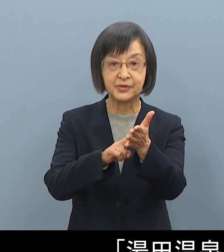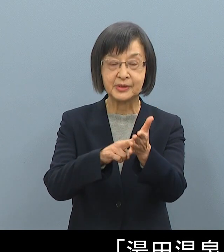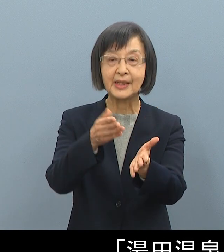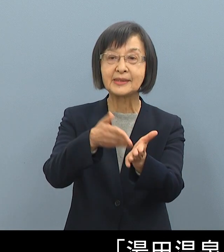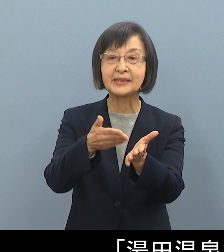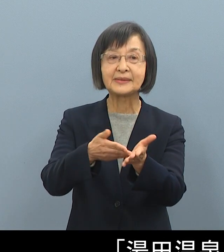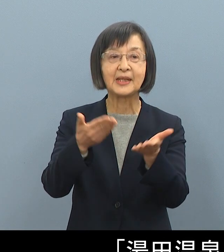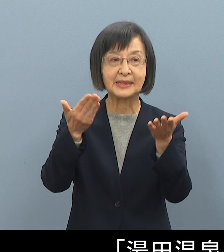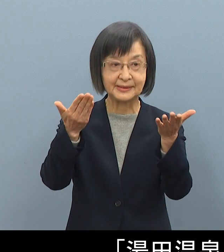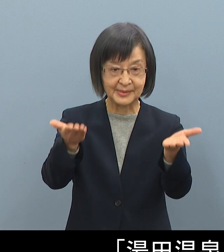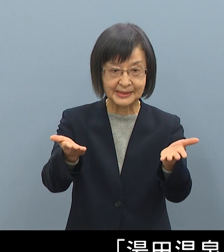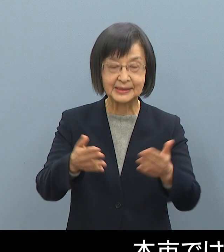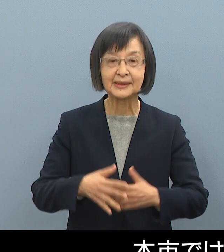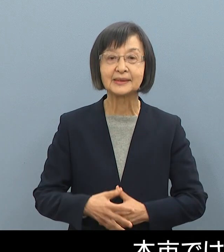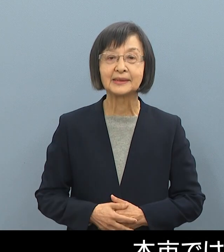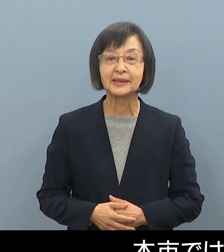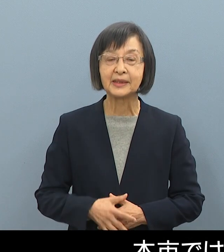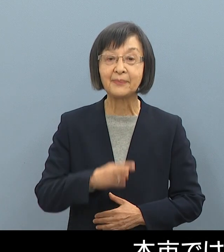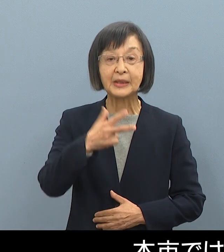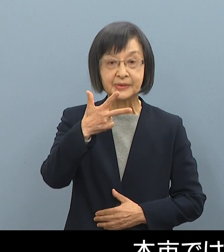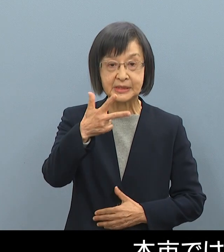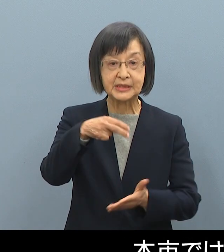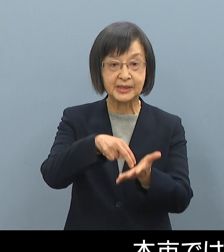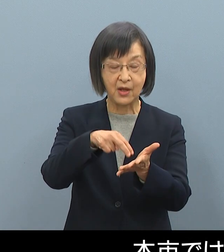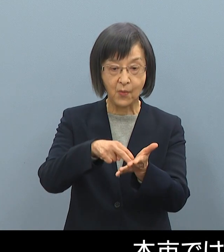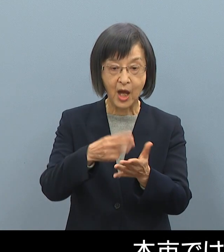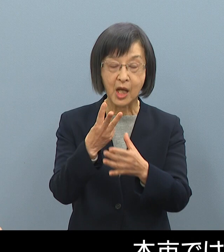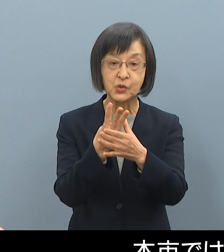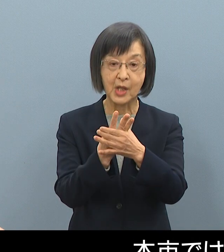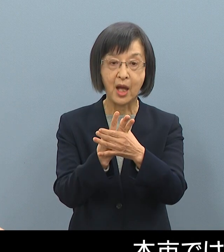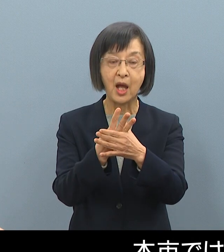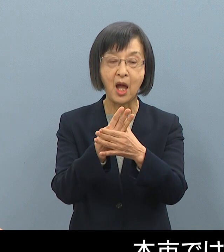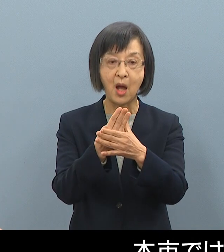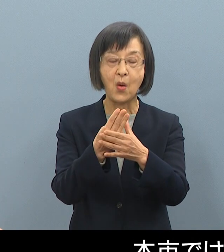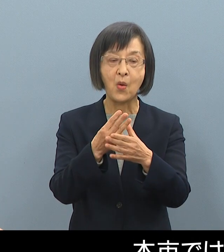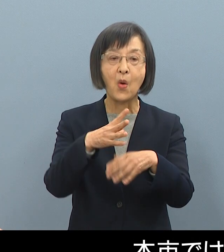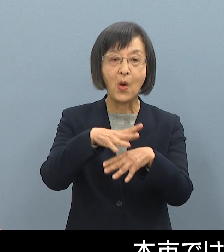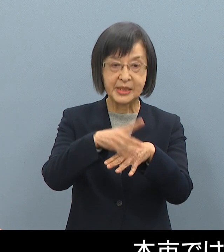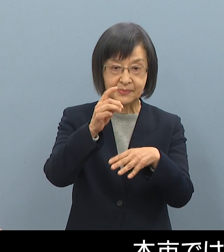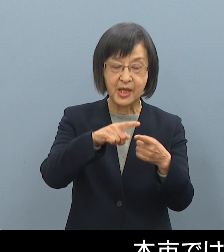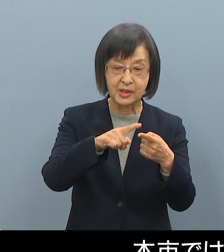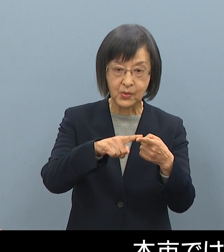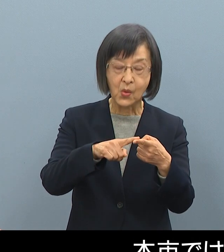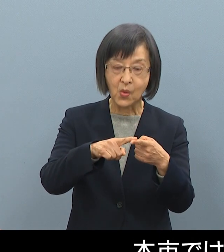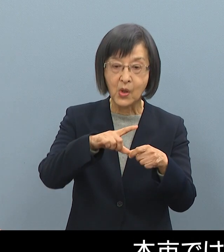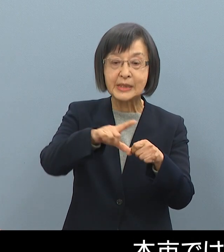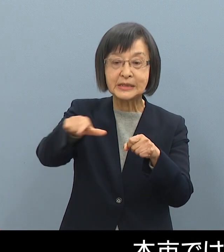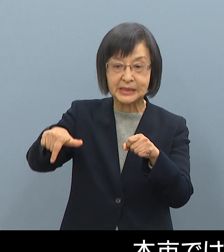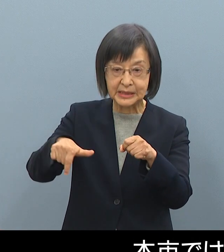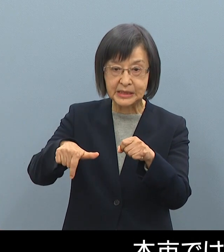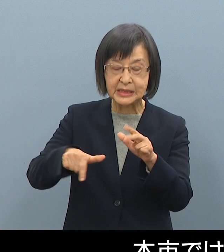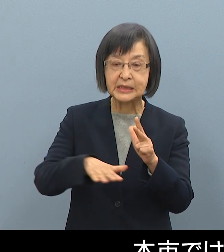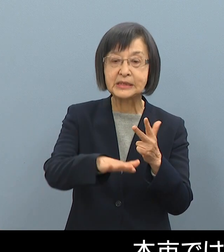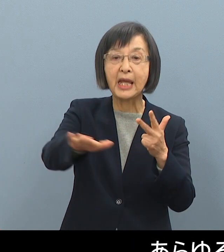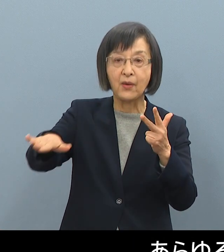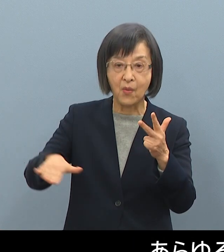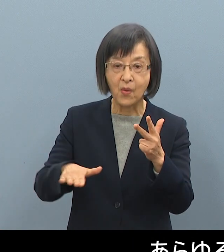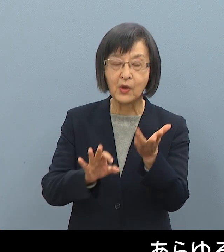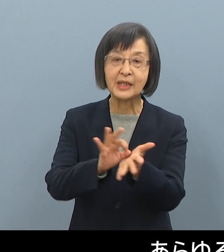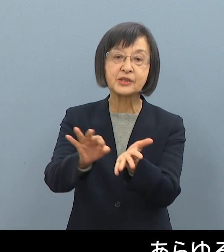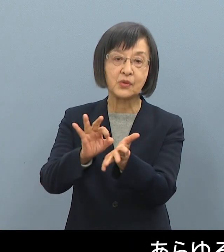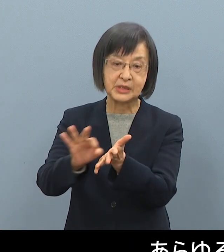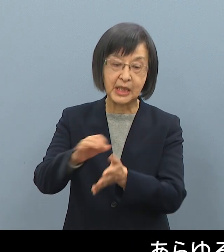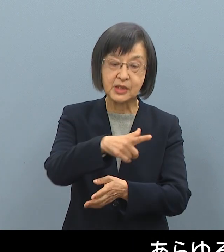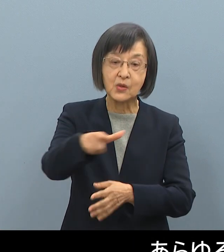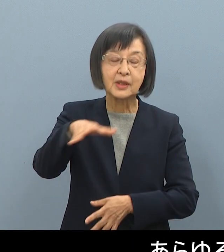。本市では湯田温泉をはじめとする本市の地域資源を活用し、あらゆ